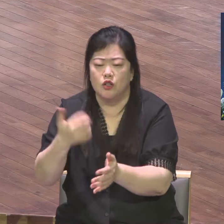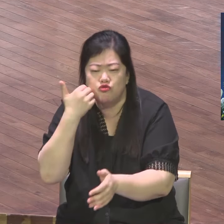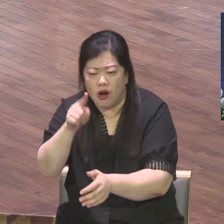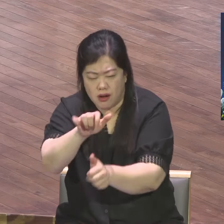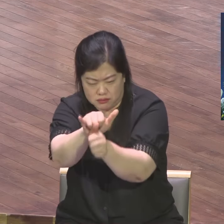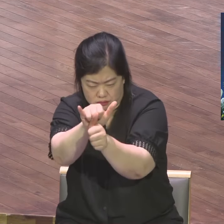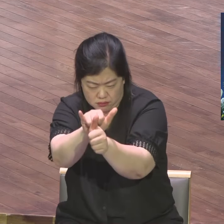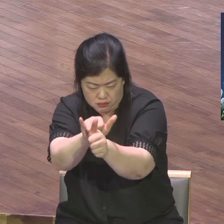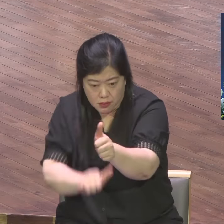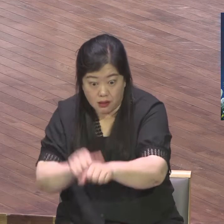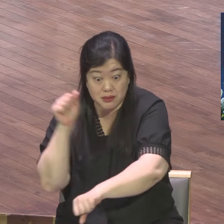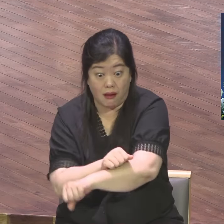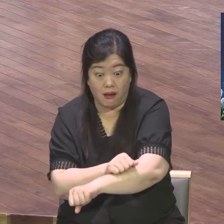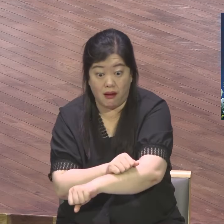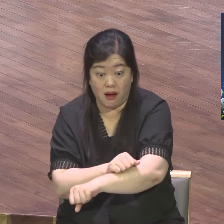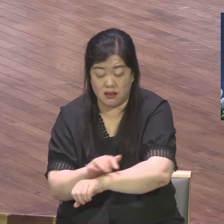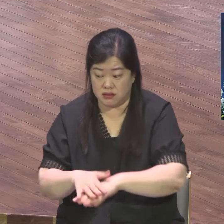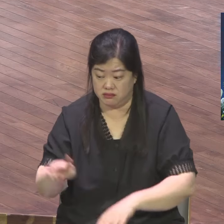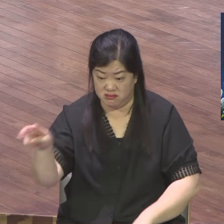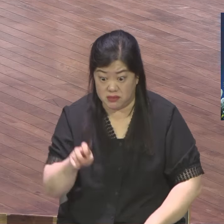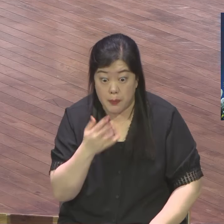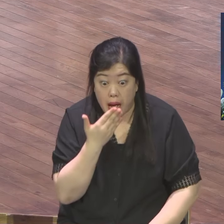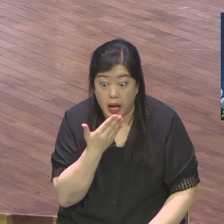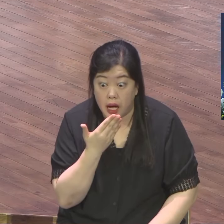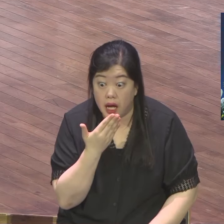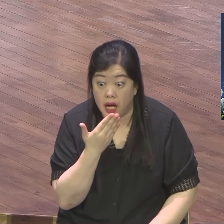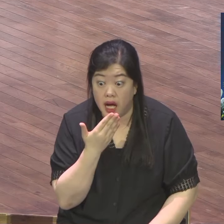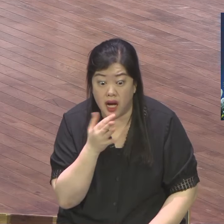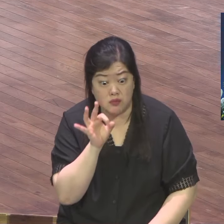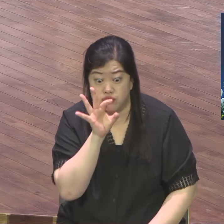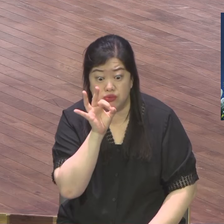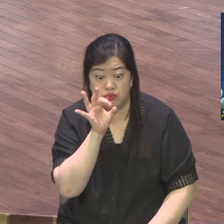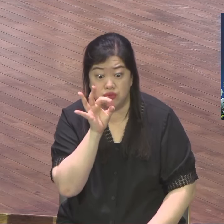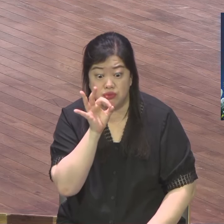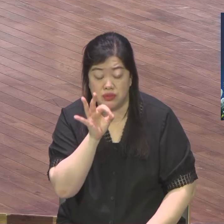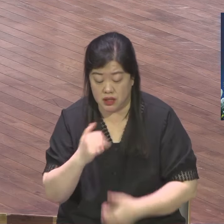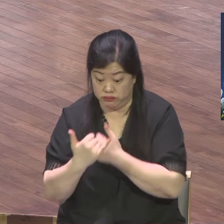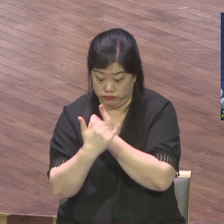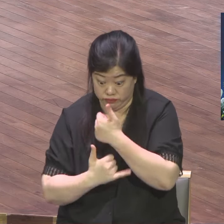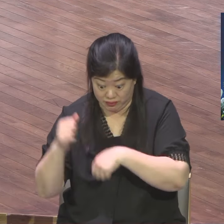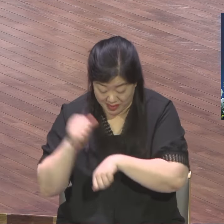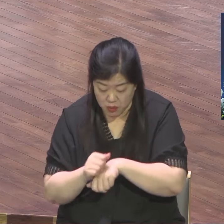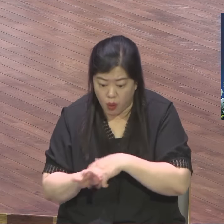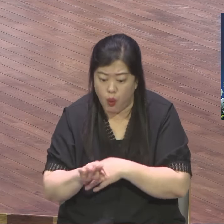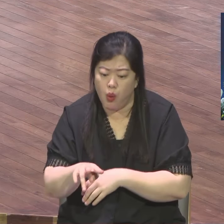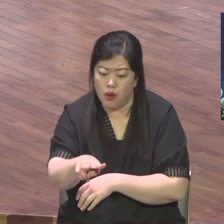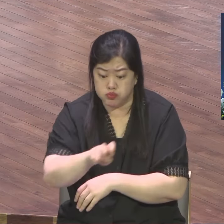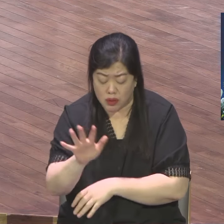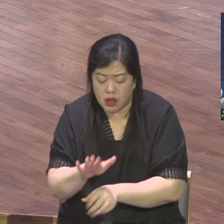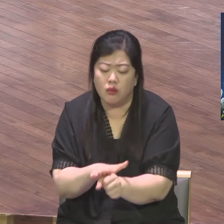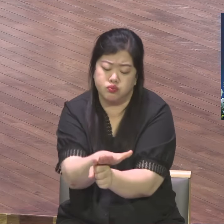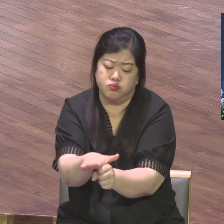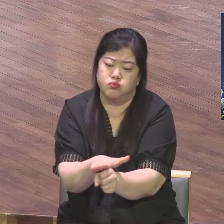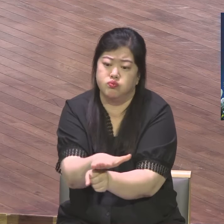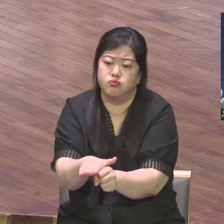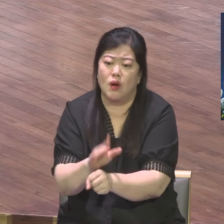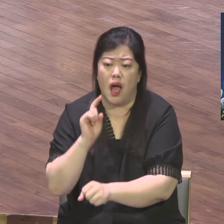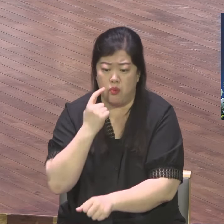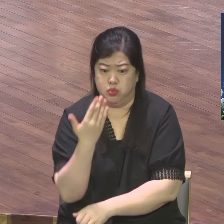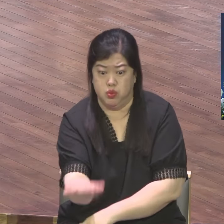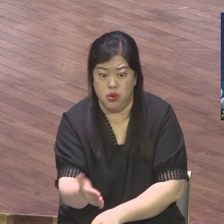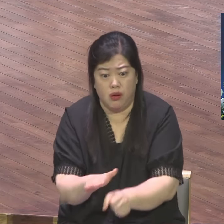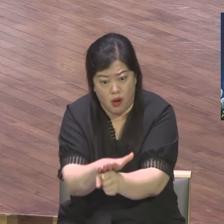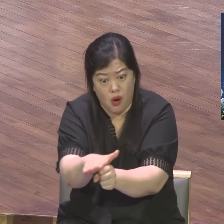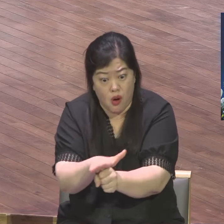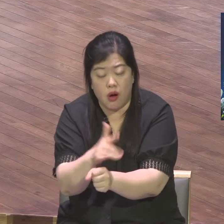하나님 앞에 그 정직한 고백한 피로 다 주신 줄 믿으시 바랍니다. 다 주세요. 다 주십니다. 재물과